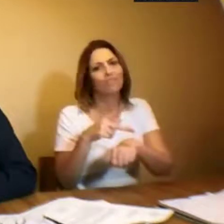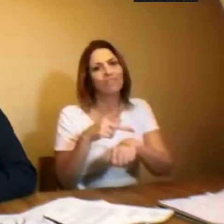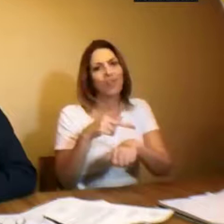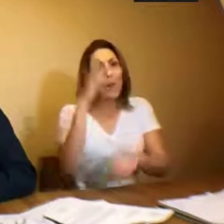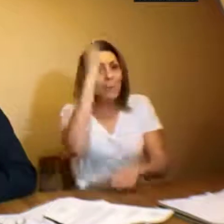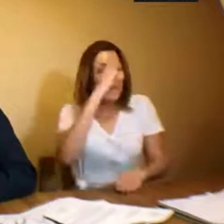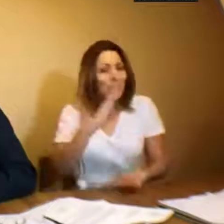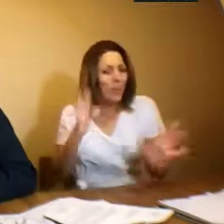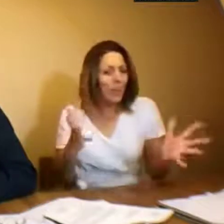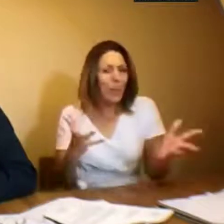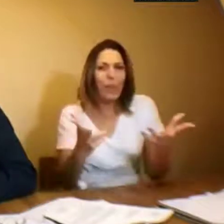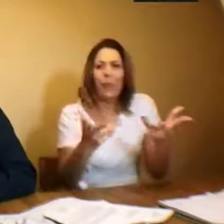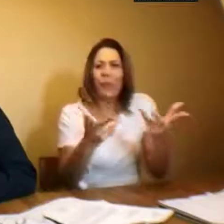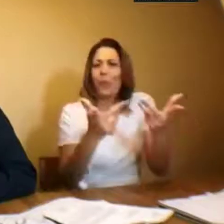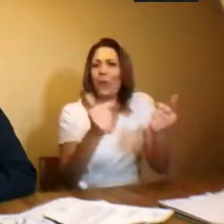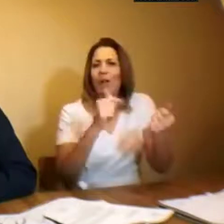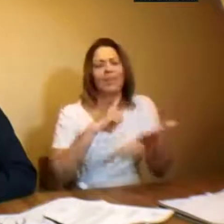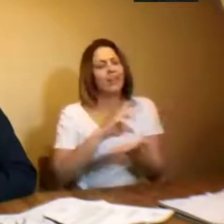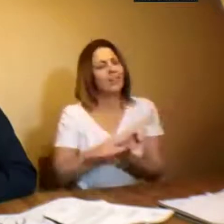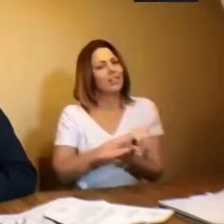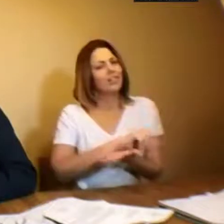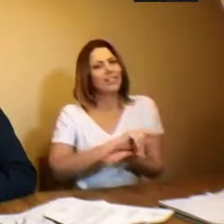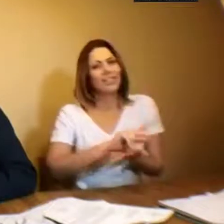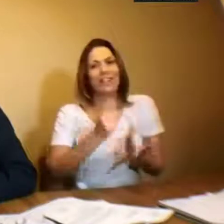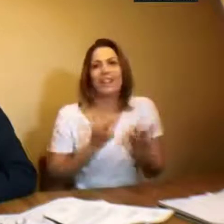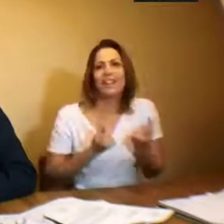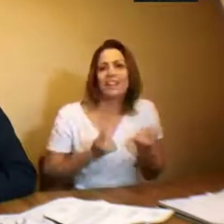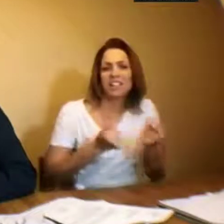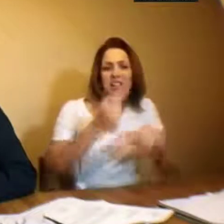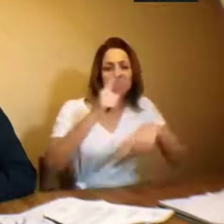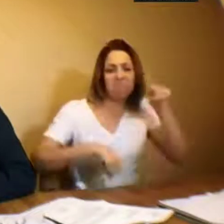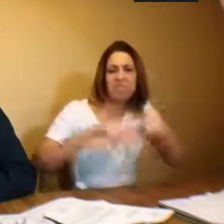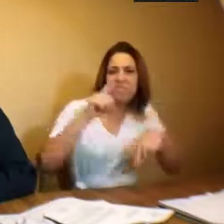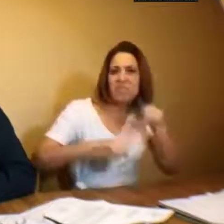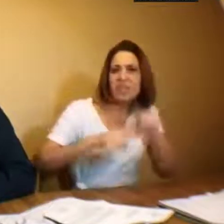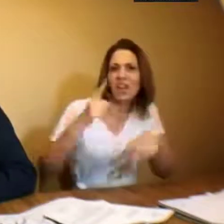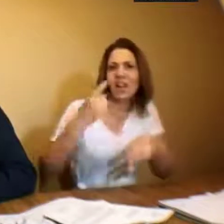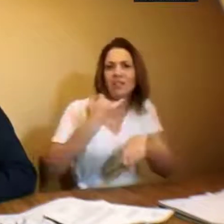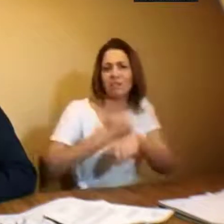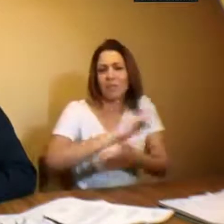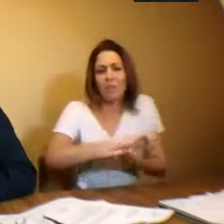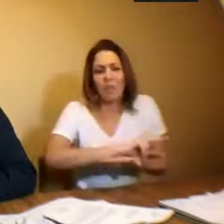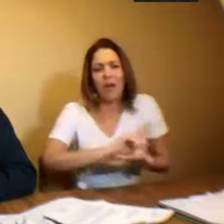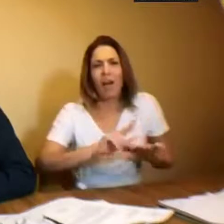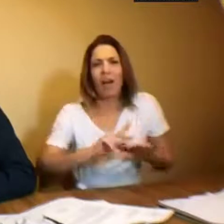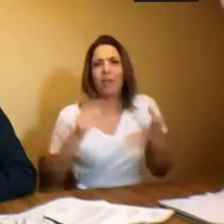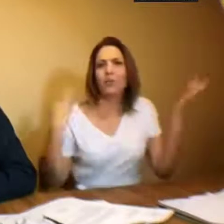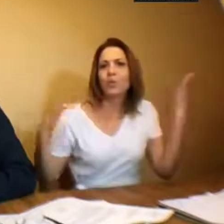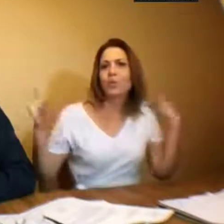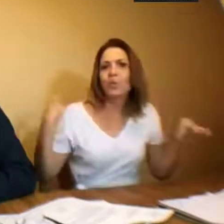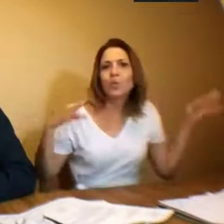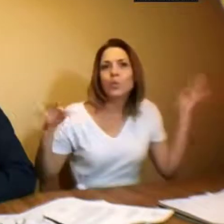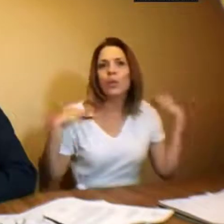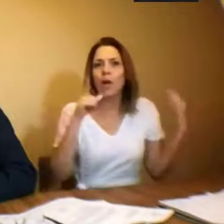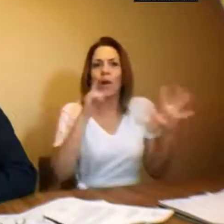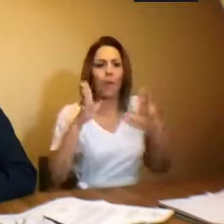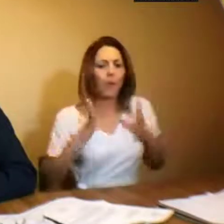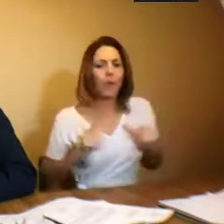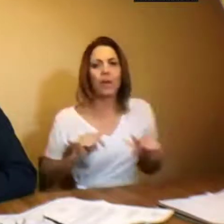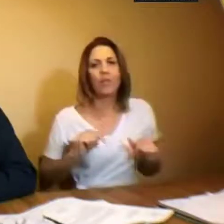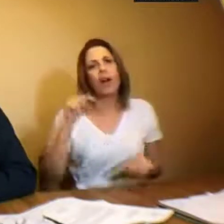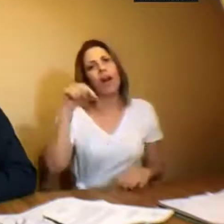riquezas minerais, biodiversidade, água potável, regiões turísticas. Temos